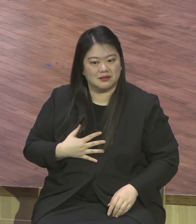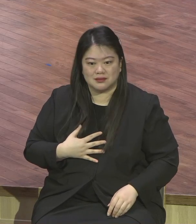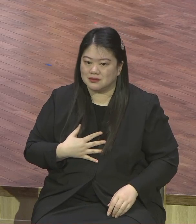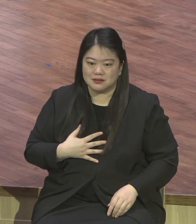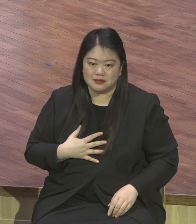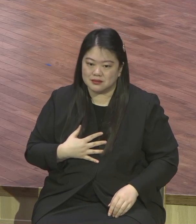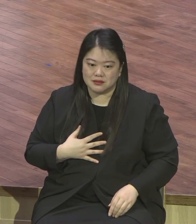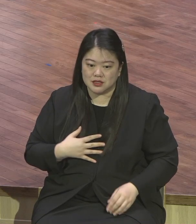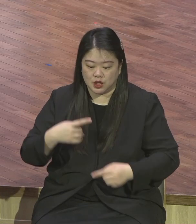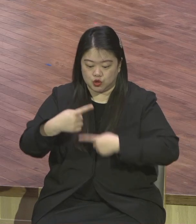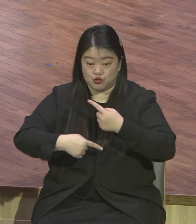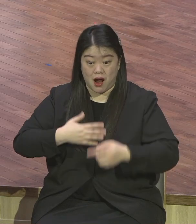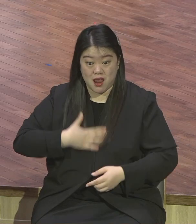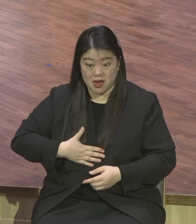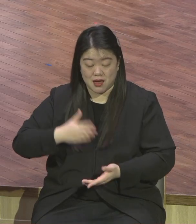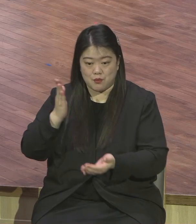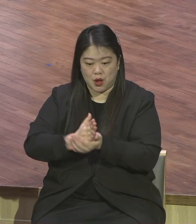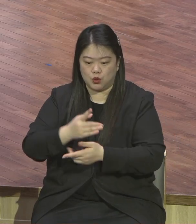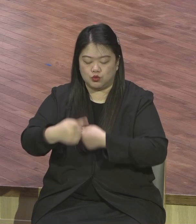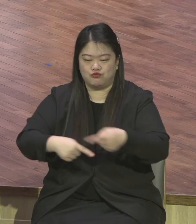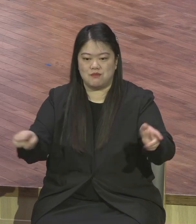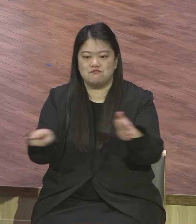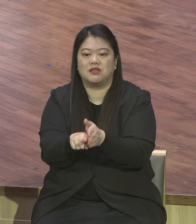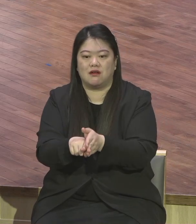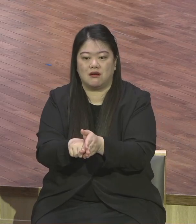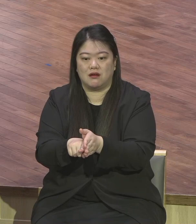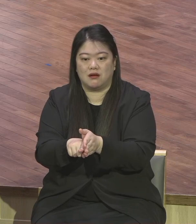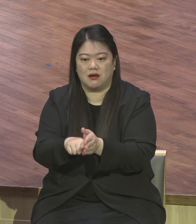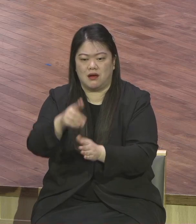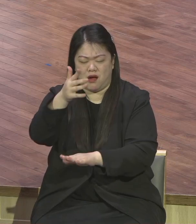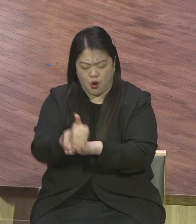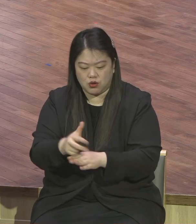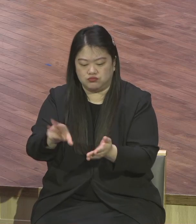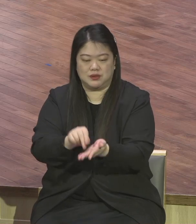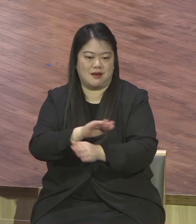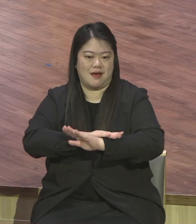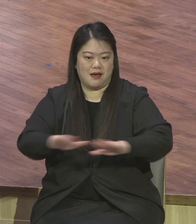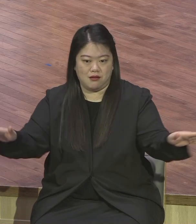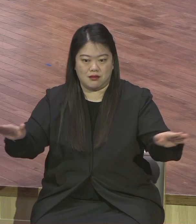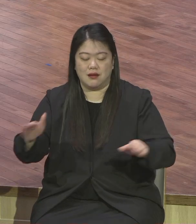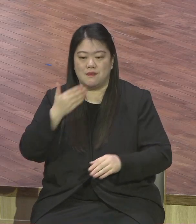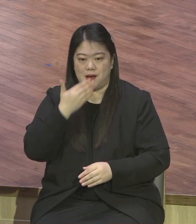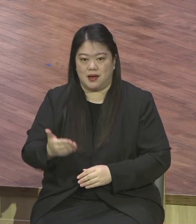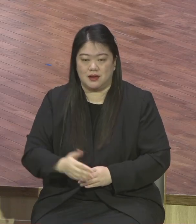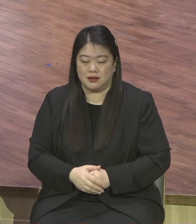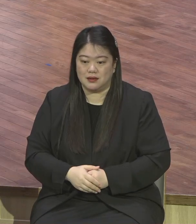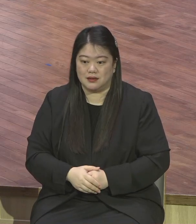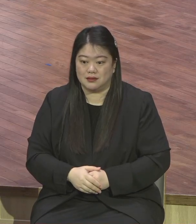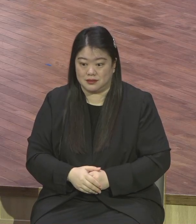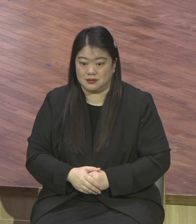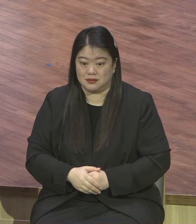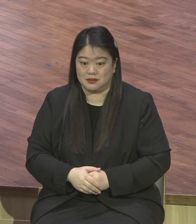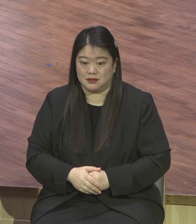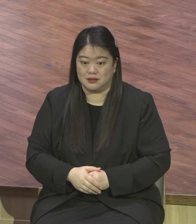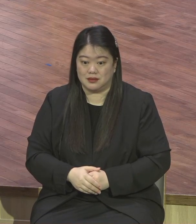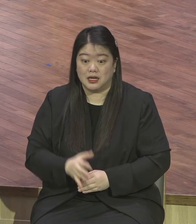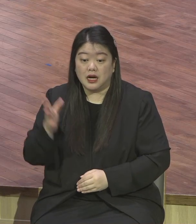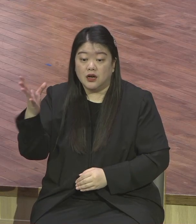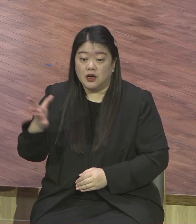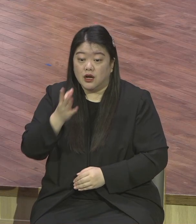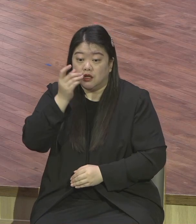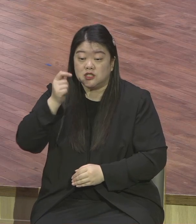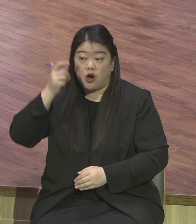예수가 나의 그리스도다. 내 인생 모든 문제 해결했다. 그 성령이 아니고는 이건 알 수가 없어요.